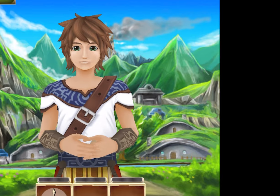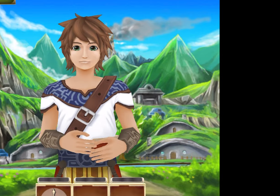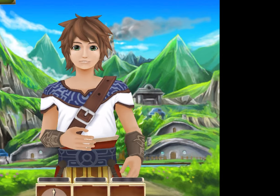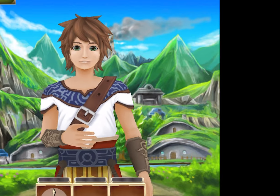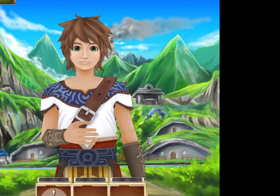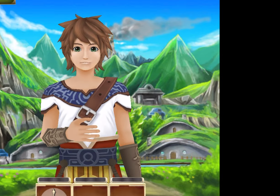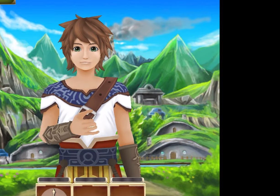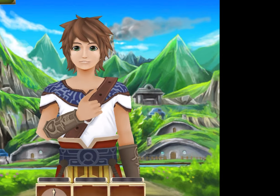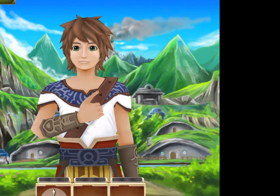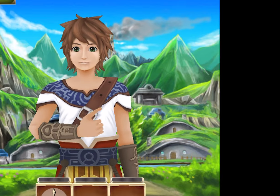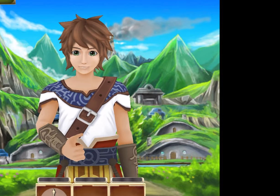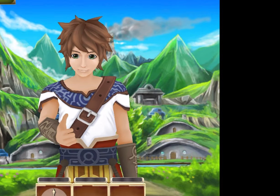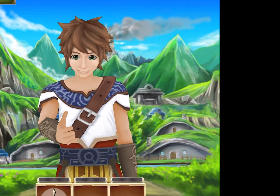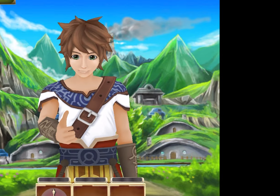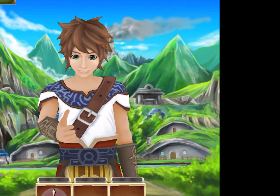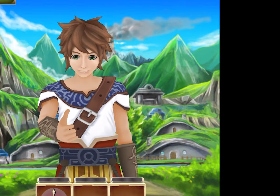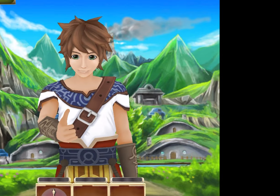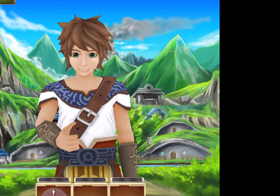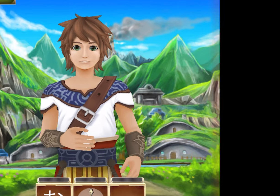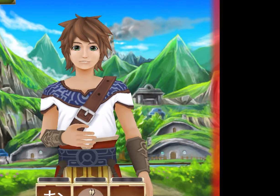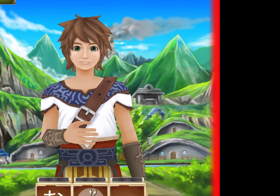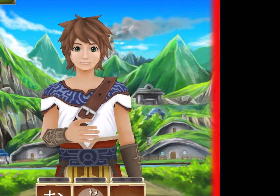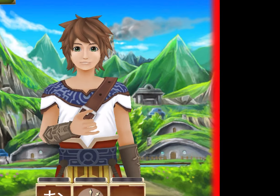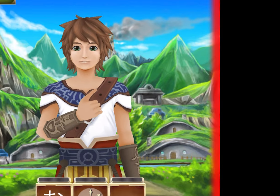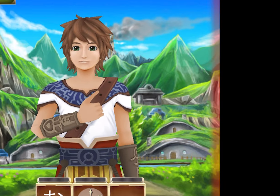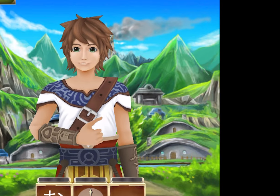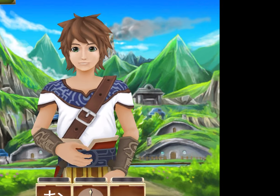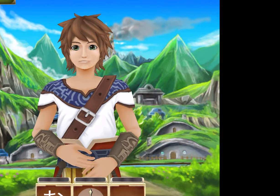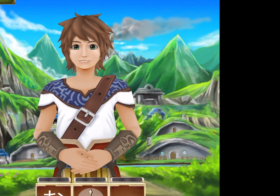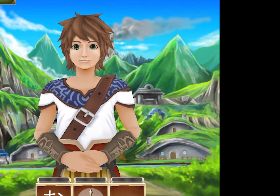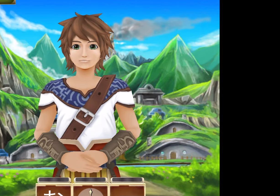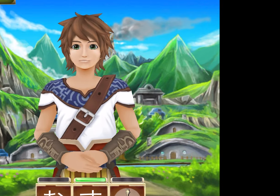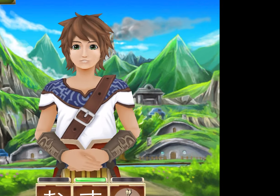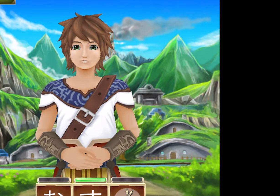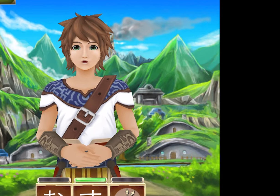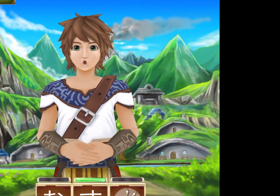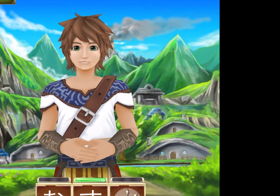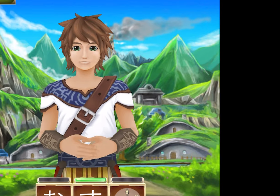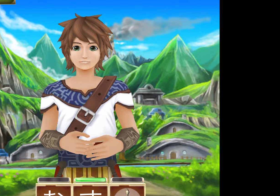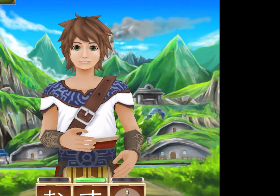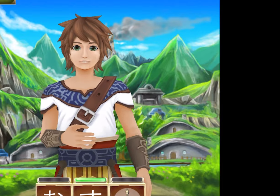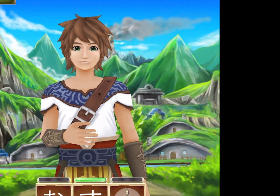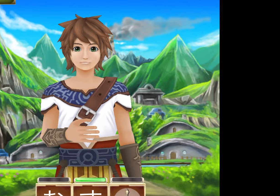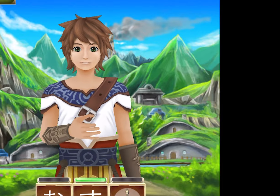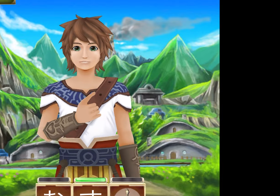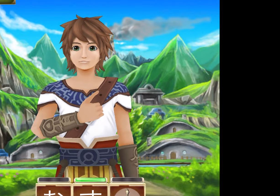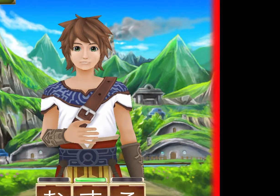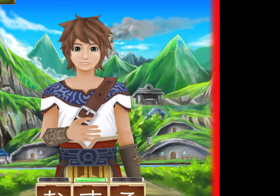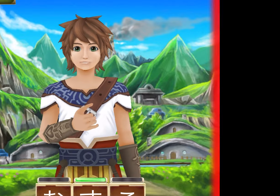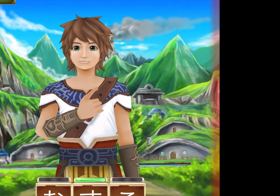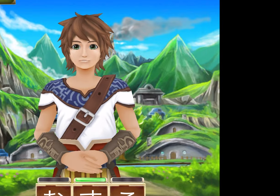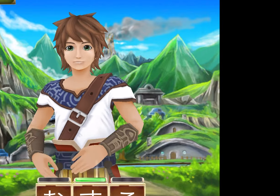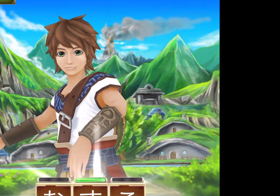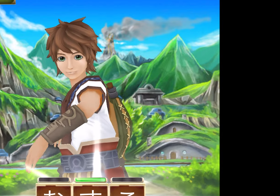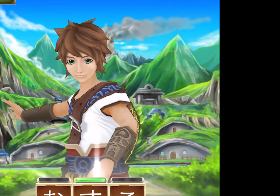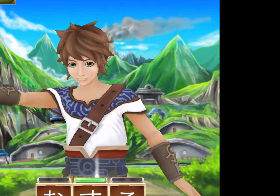高評価お願いします違うなむ娘え娘むすむすっこ